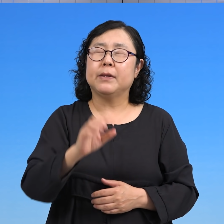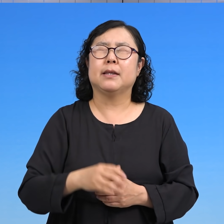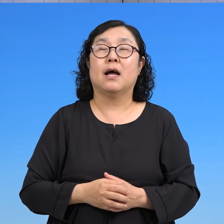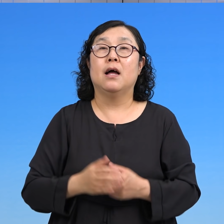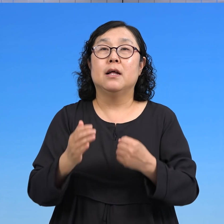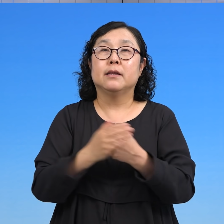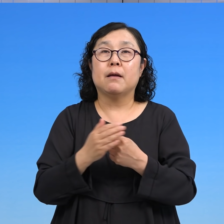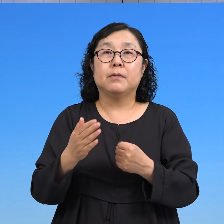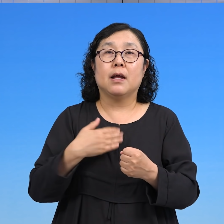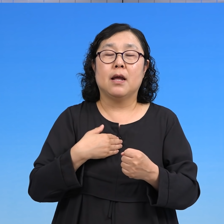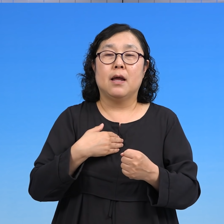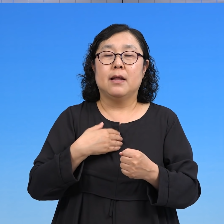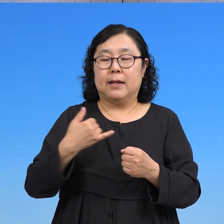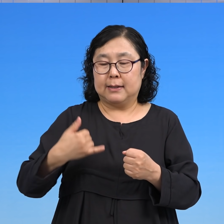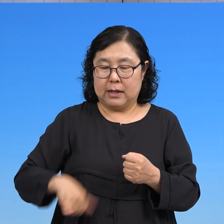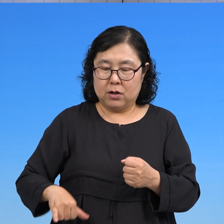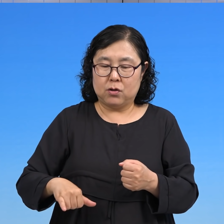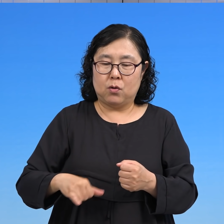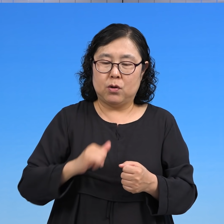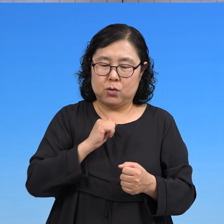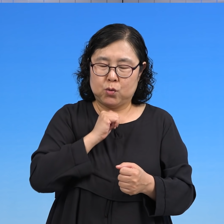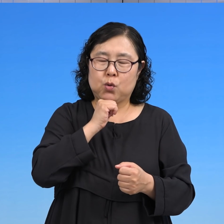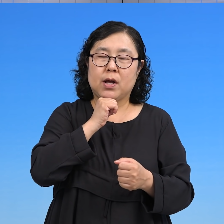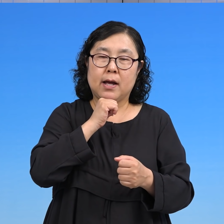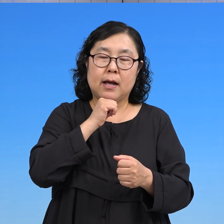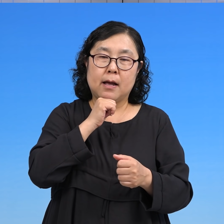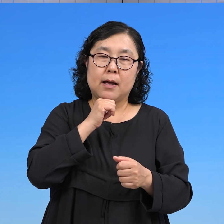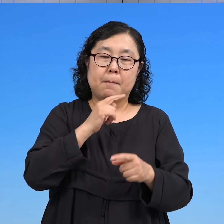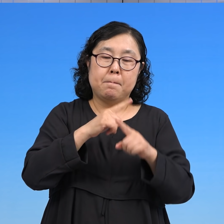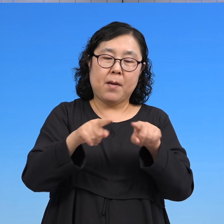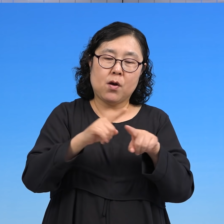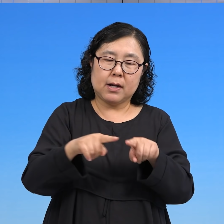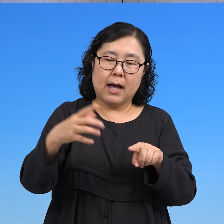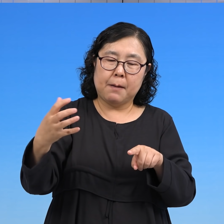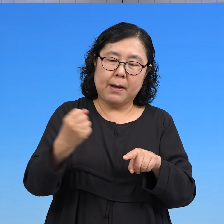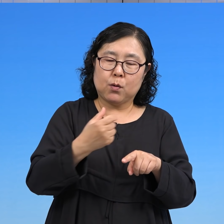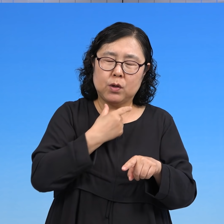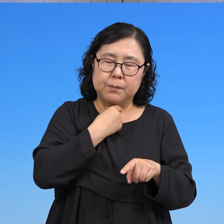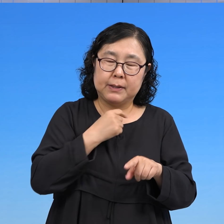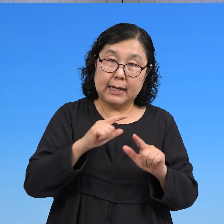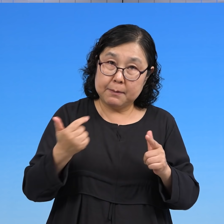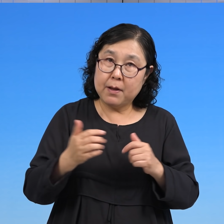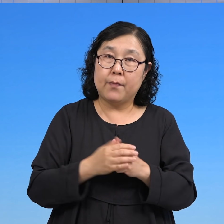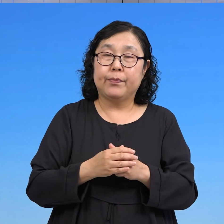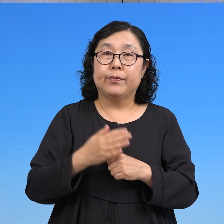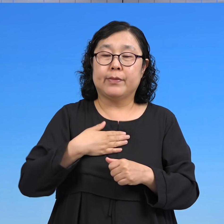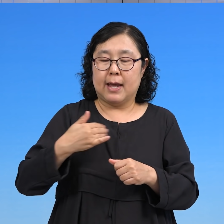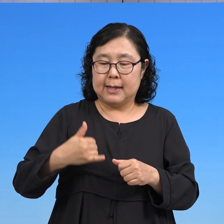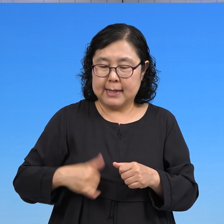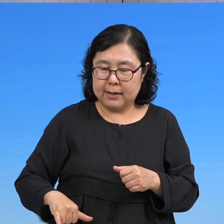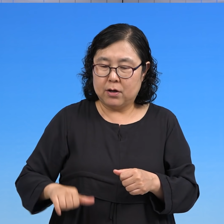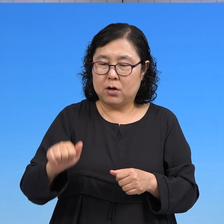우리가 자녀들로부터 이런 초라한 평가를 받고 싶지 않으면 우리도 자녀를 갈멜산이 아니라 호렙산으로